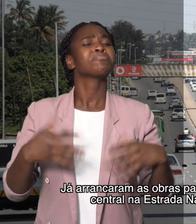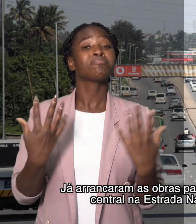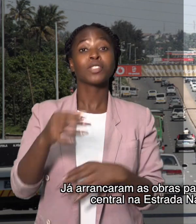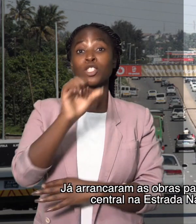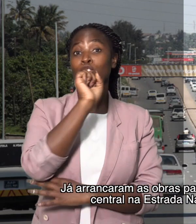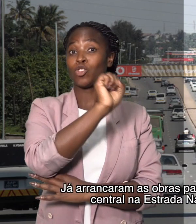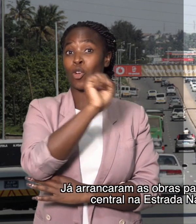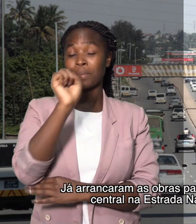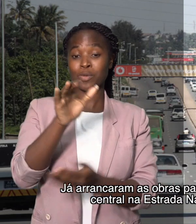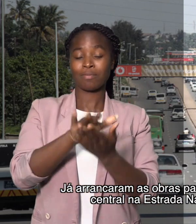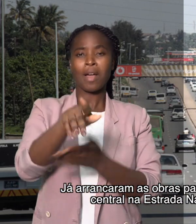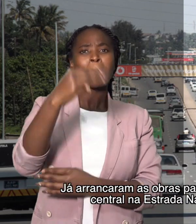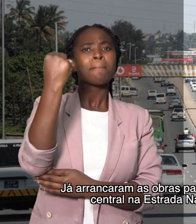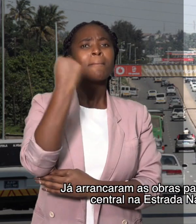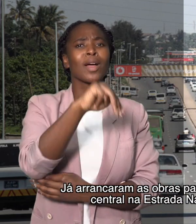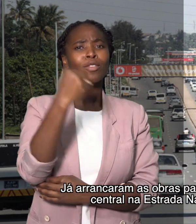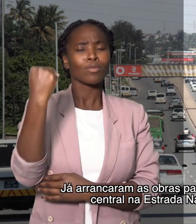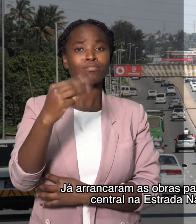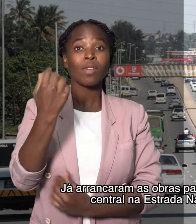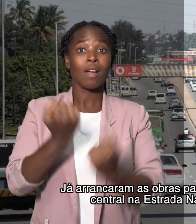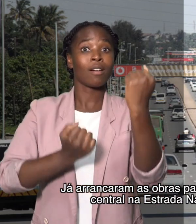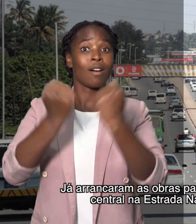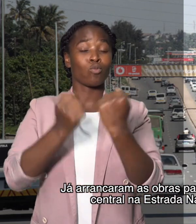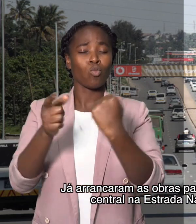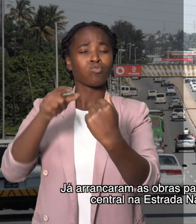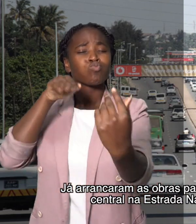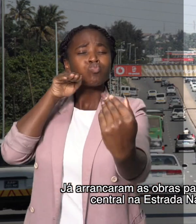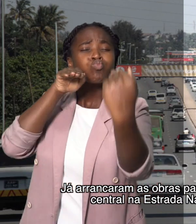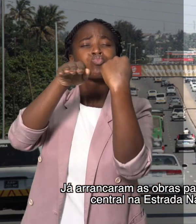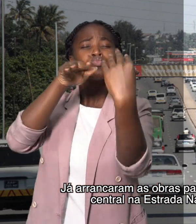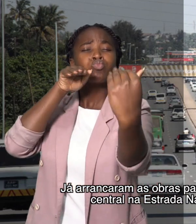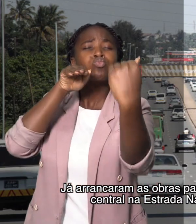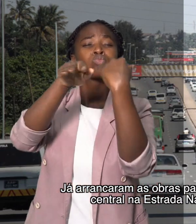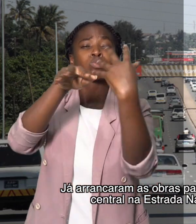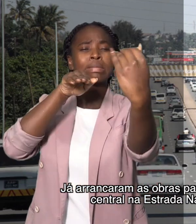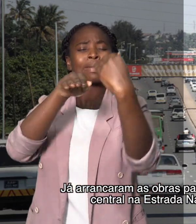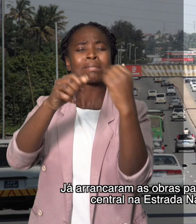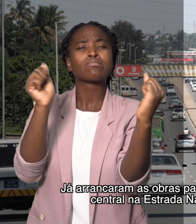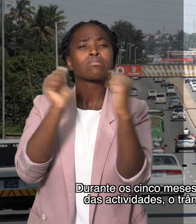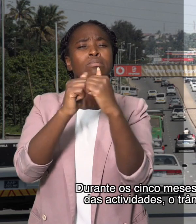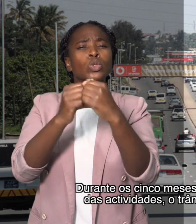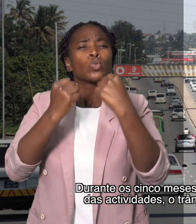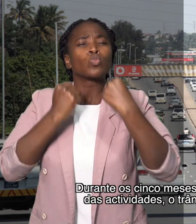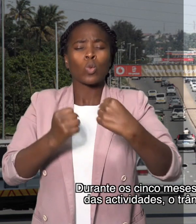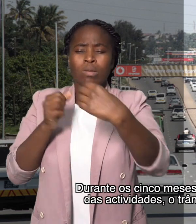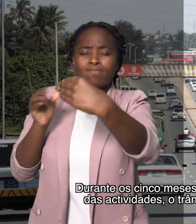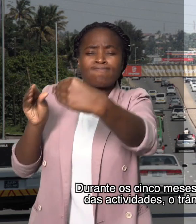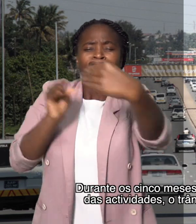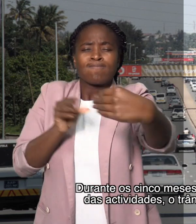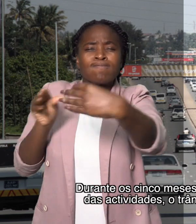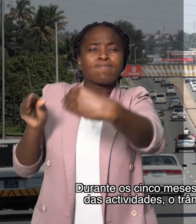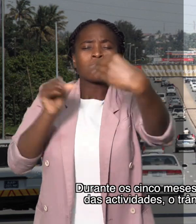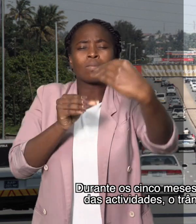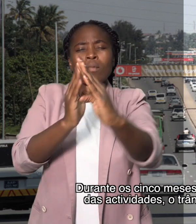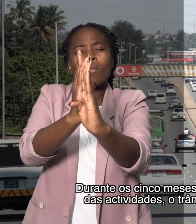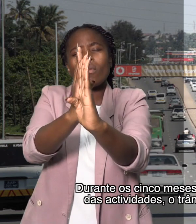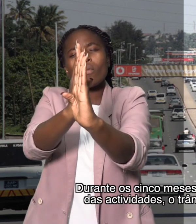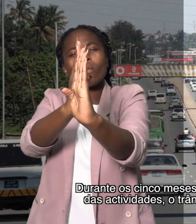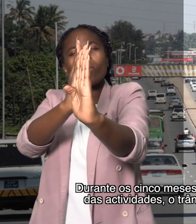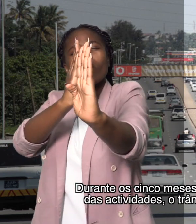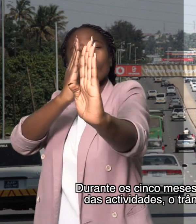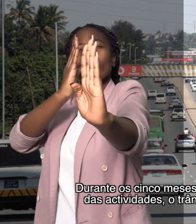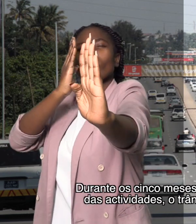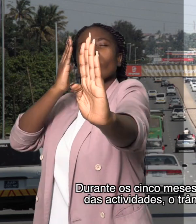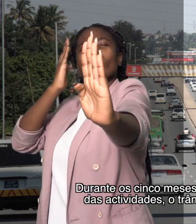Já arrancaram as obras para a colocação do separador central na Estrada Nacional nº 4. Durante os cinco meses